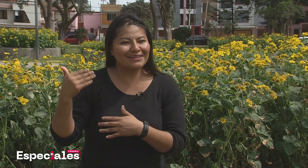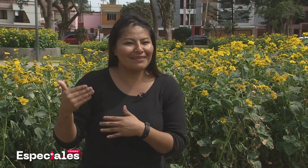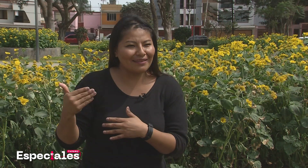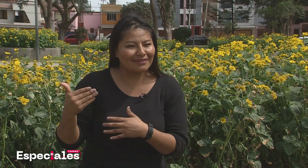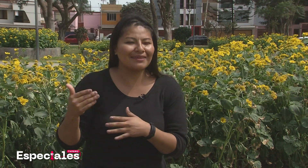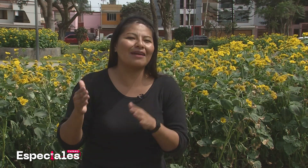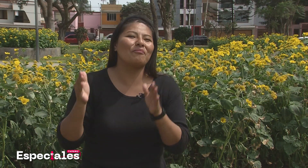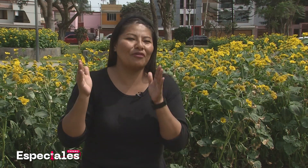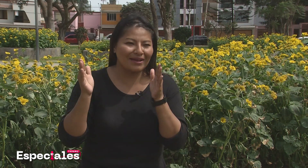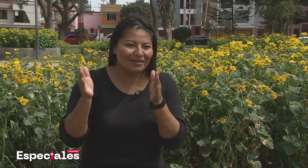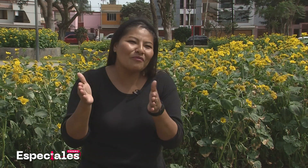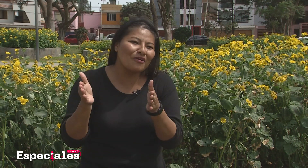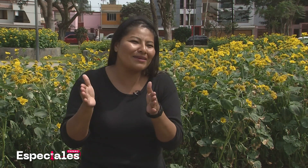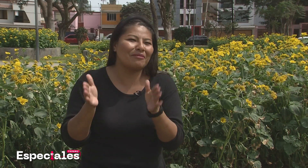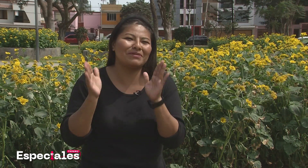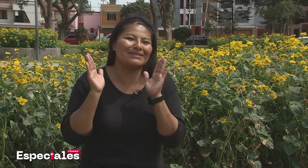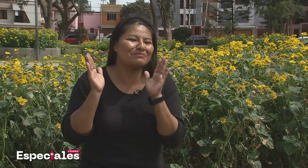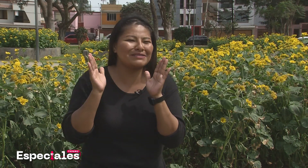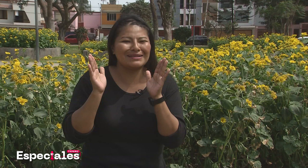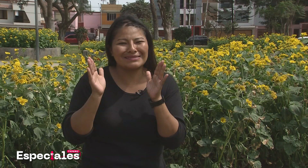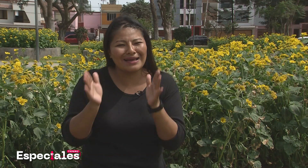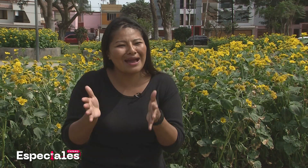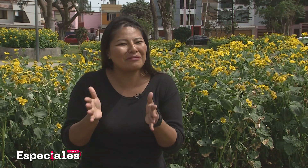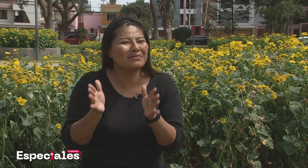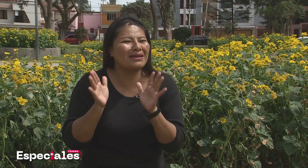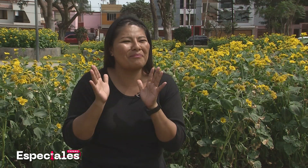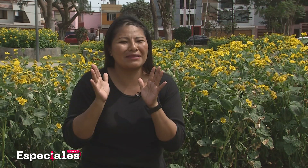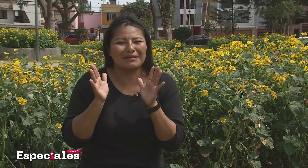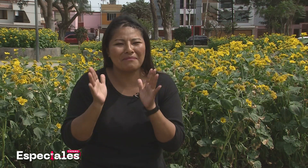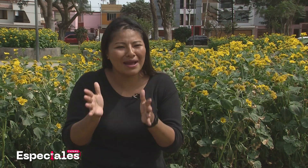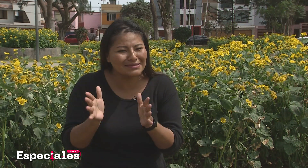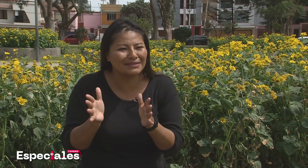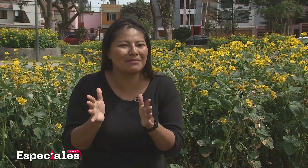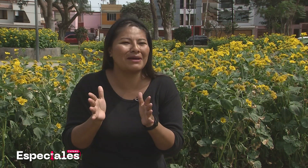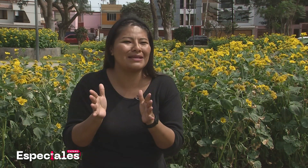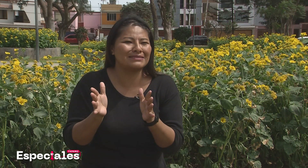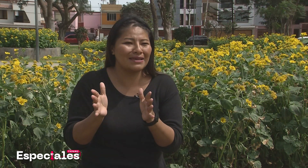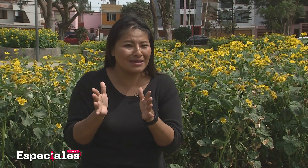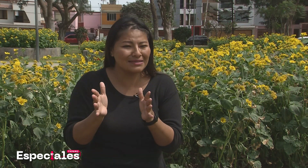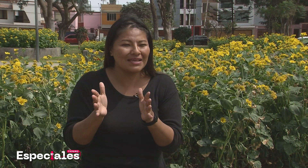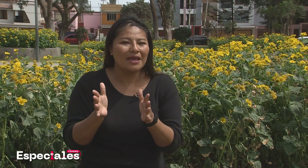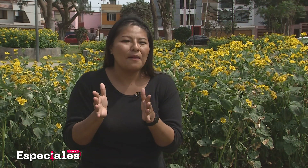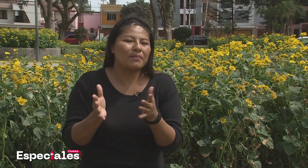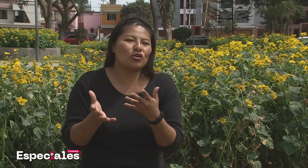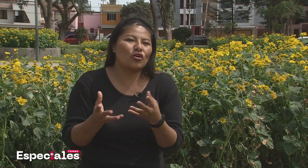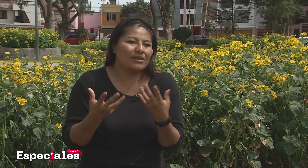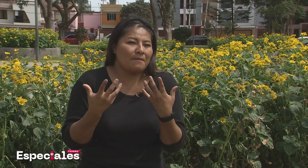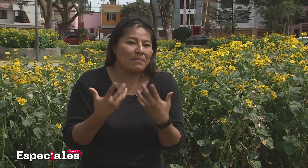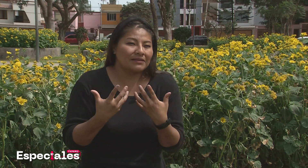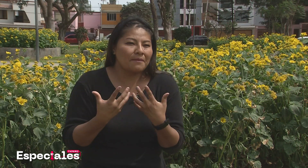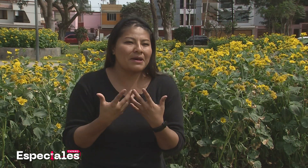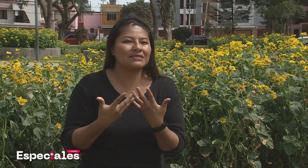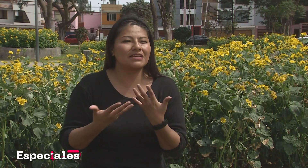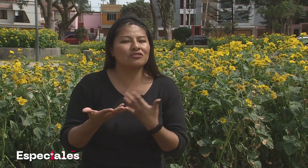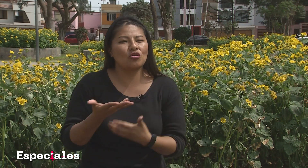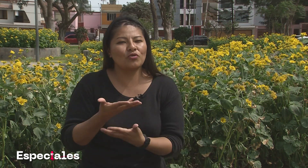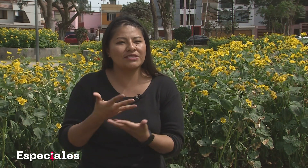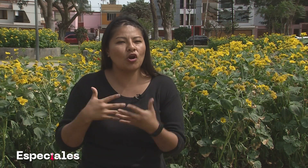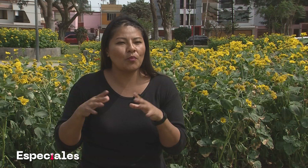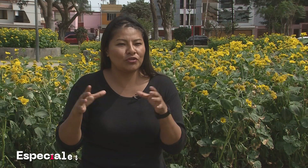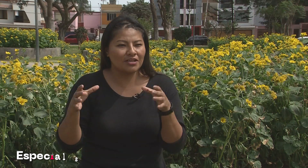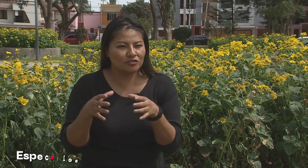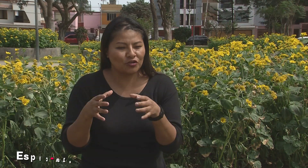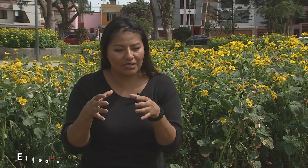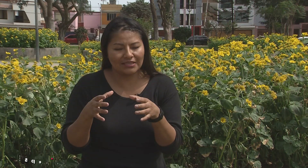afloró a esa edad y dije, por aquí voy, y empecé a especializarme, a aprender más el tema de las señas, pero lo que te impacta más es cómo